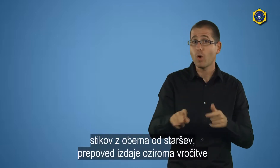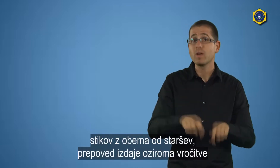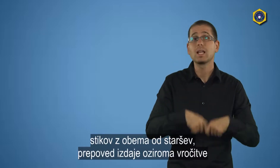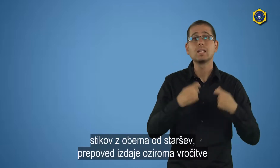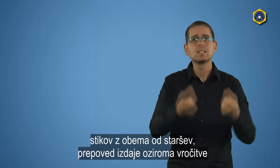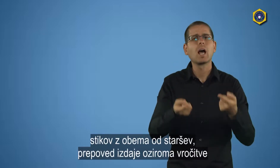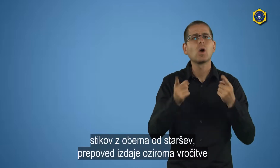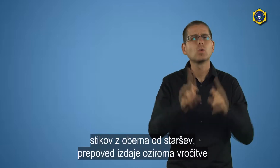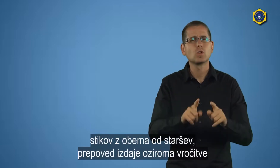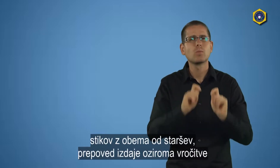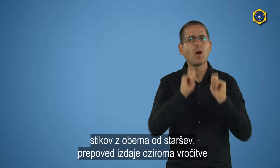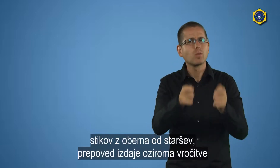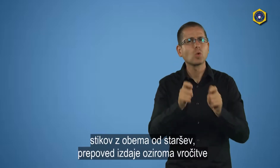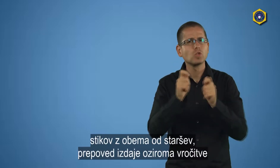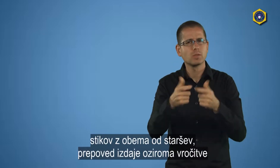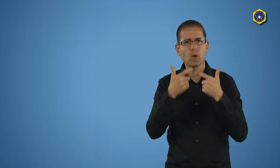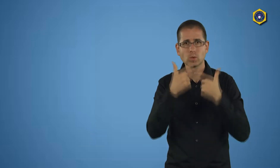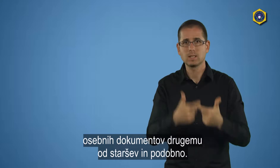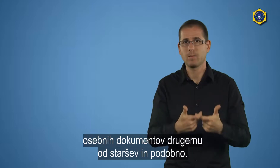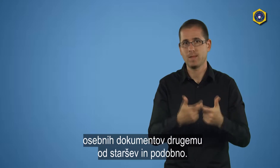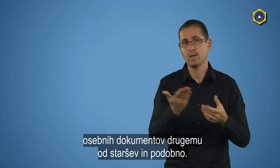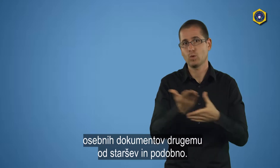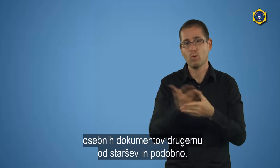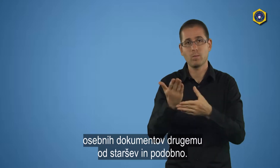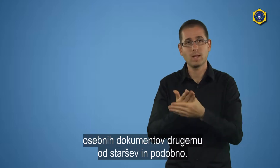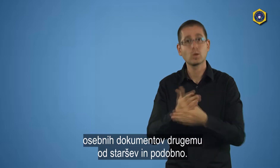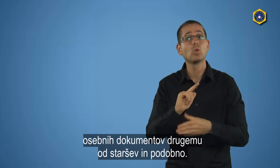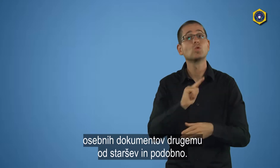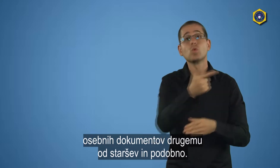vročitve osebnih dokumentov drugemu od staršev in podobno.